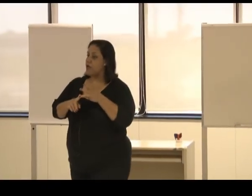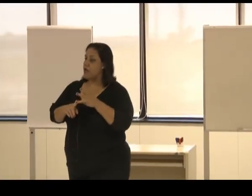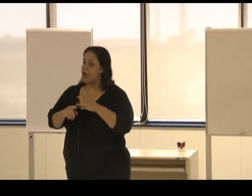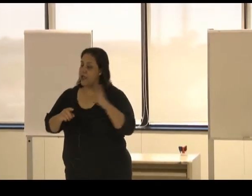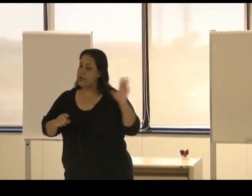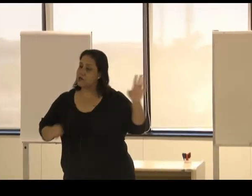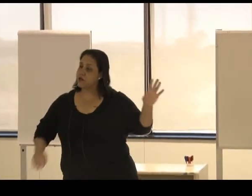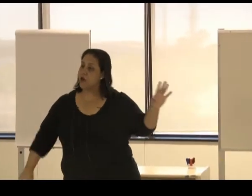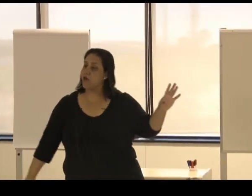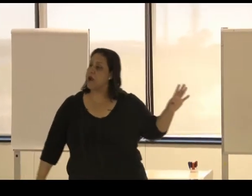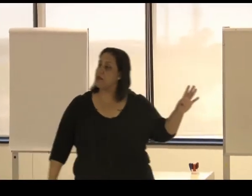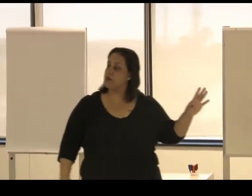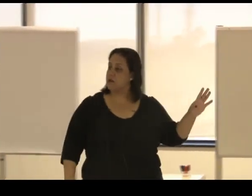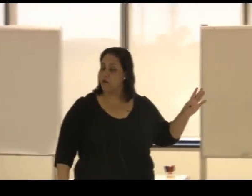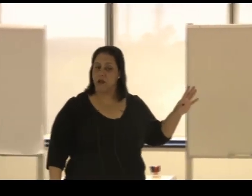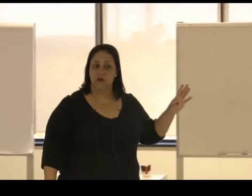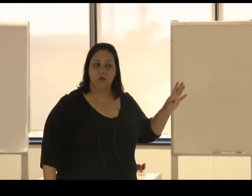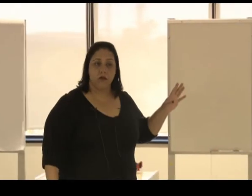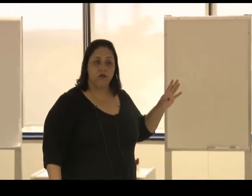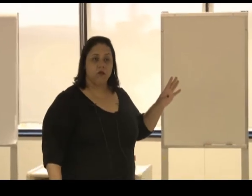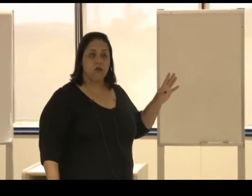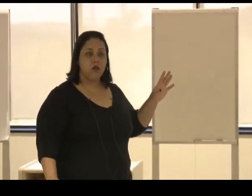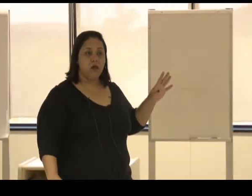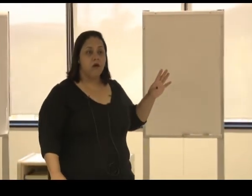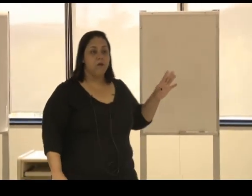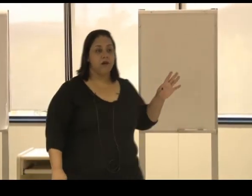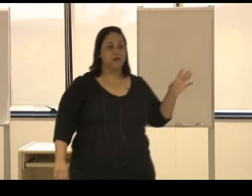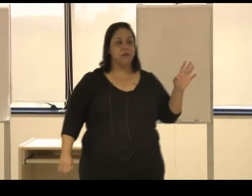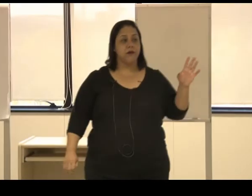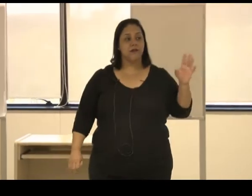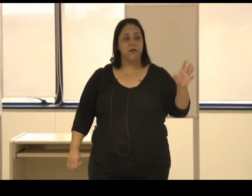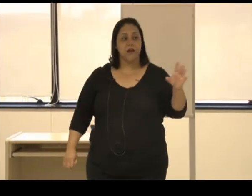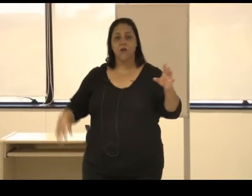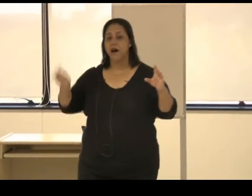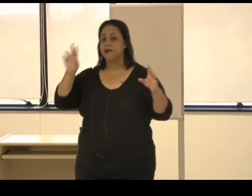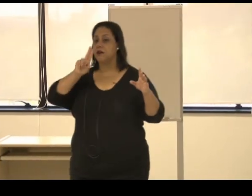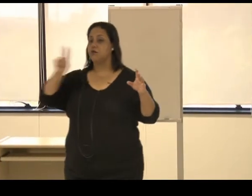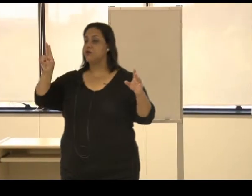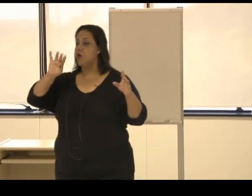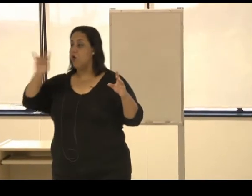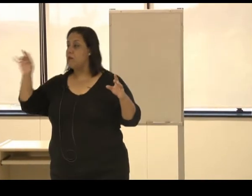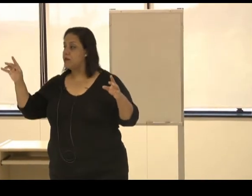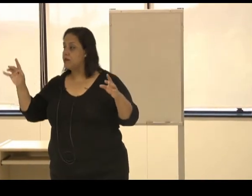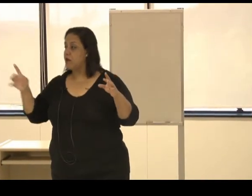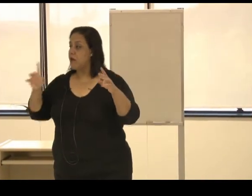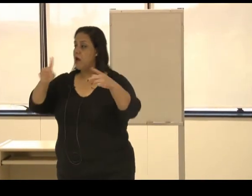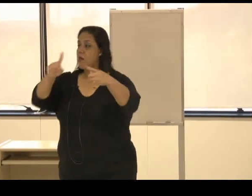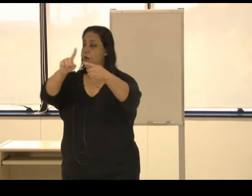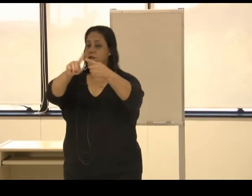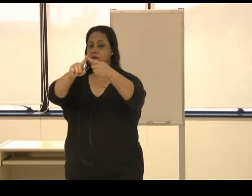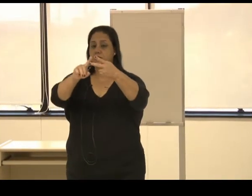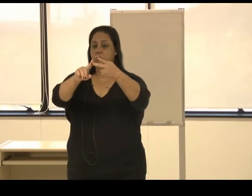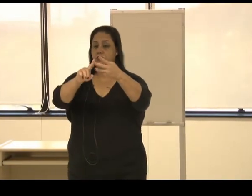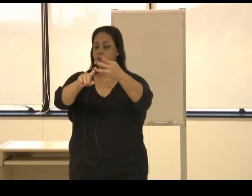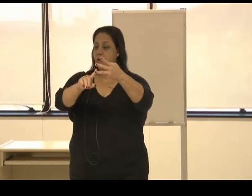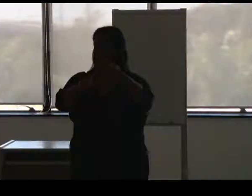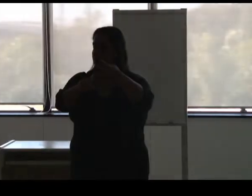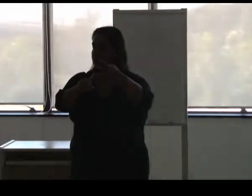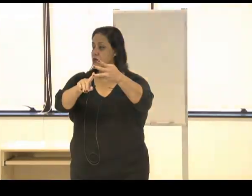É isso que é cobrado nesse momento da prova. Para você perceber quais são os nomes, posição do primeiro, do segundo,